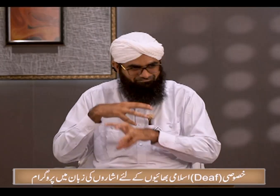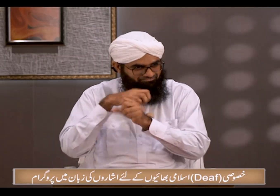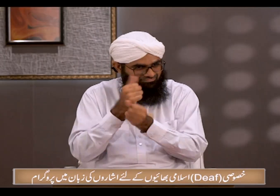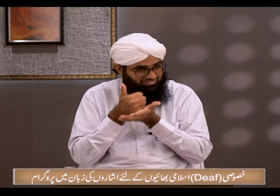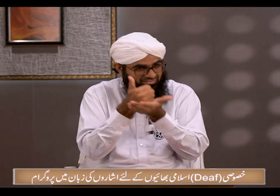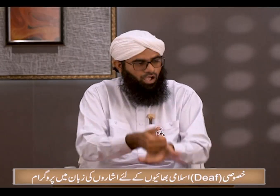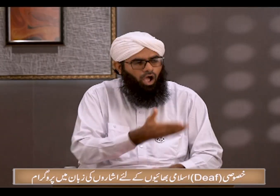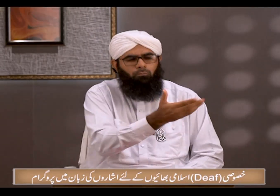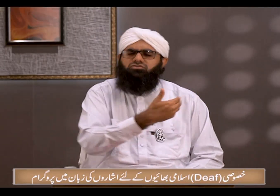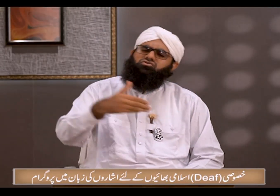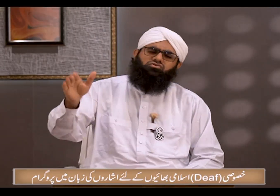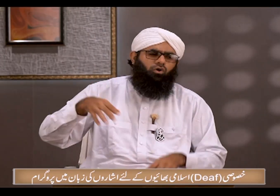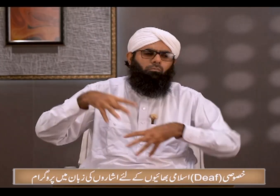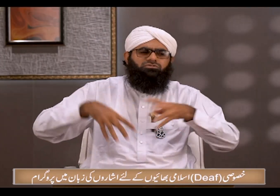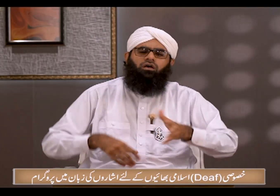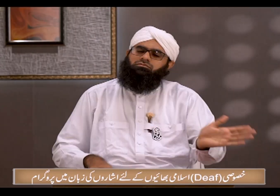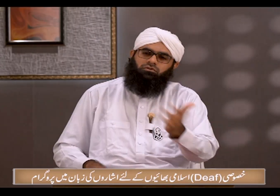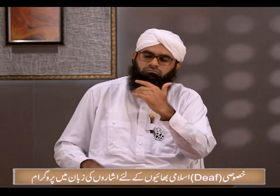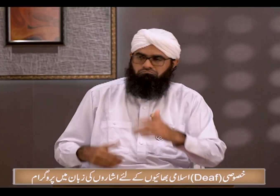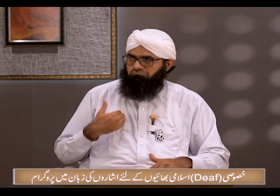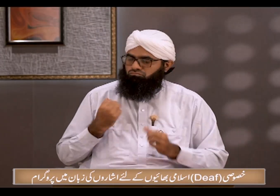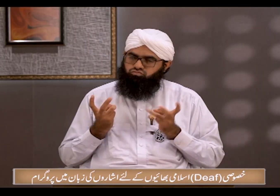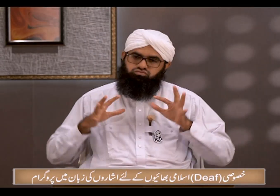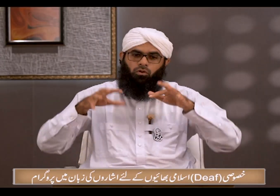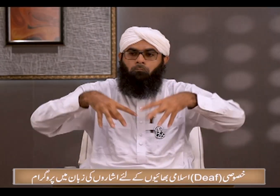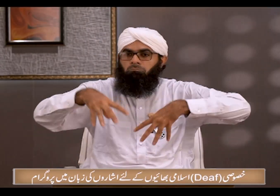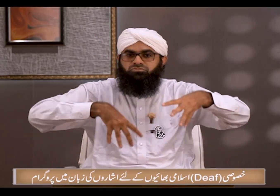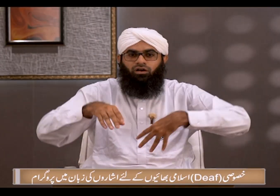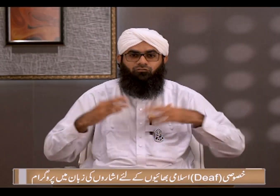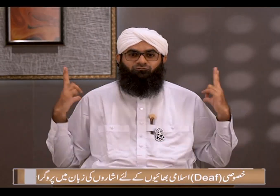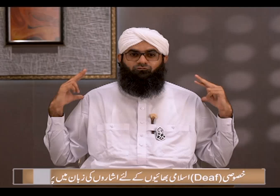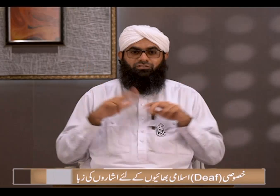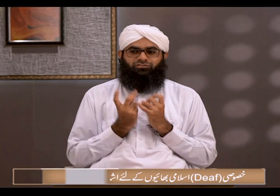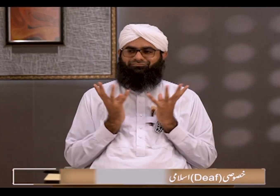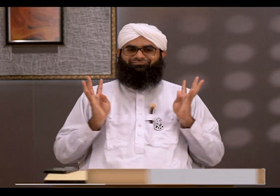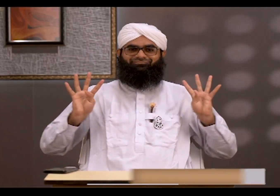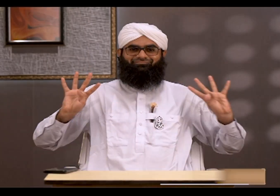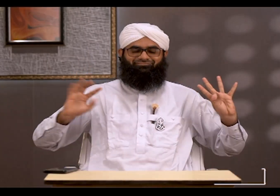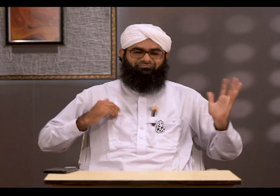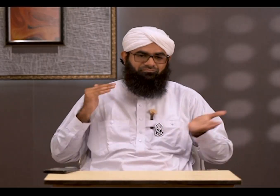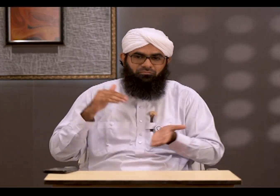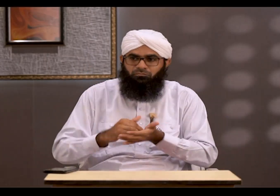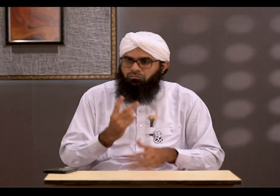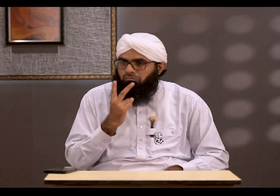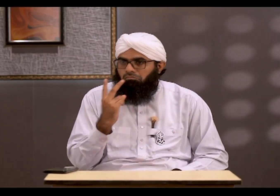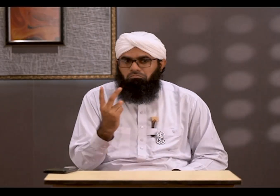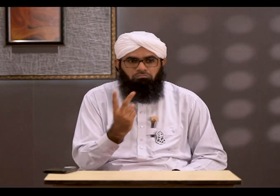جو چاہو لو۔ پھر لوگ ایک بازار میں جائیں گے جسے ملائکہ گھیرے ہوئے ہیں، اس میں وہ چیزیں ہوں گی کہ ان کی مثل